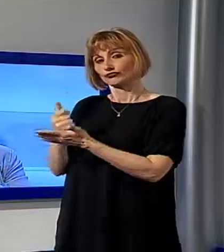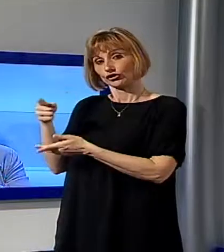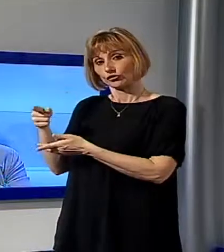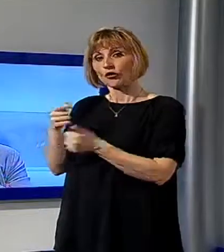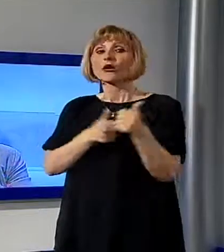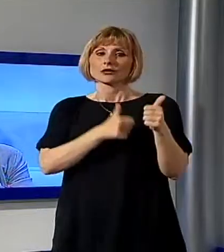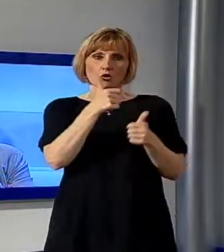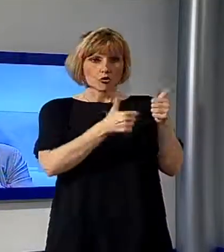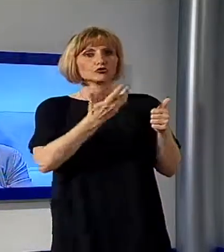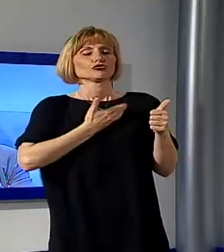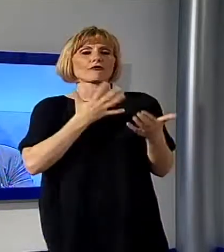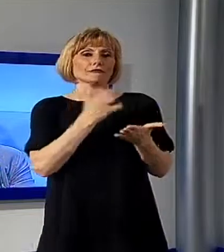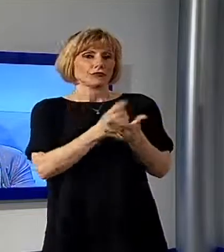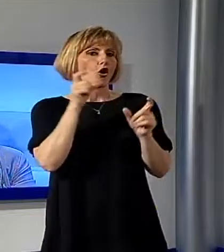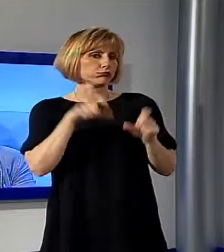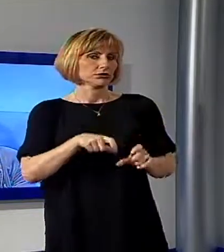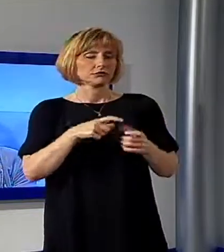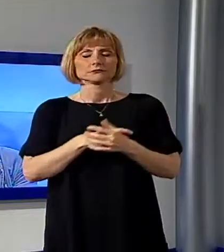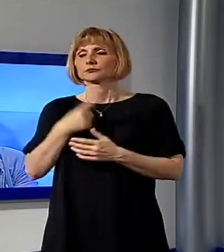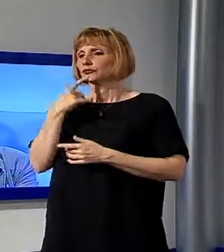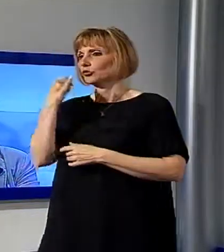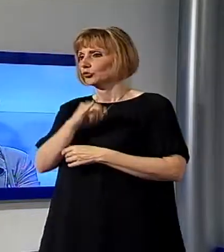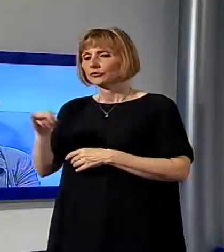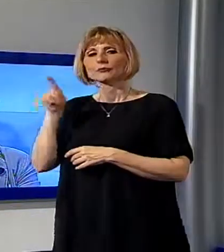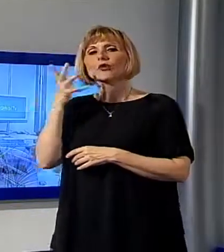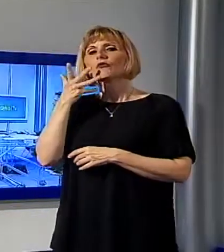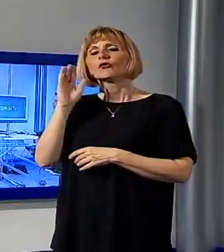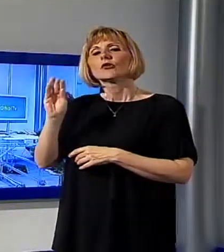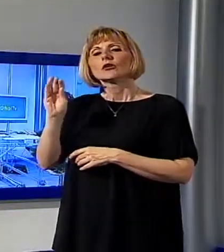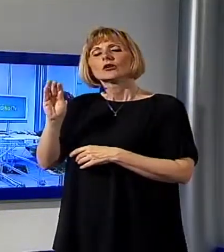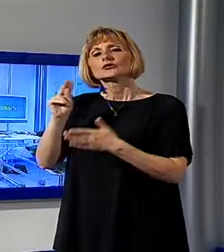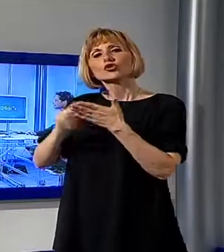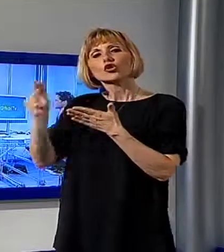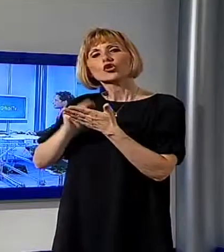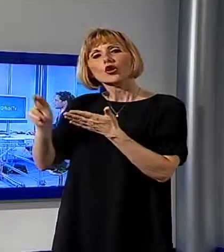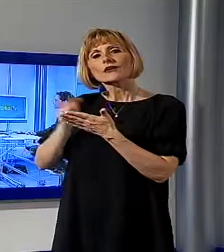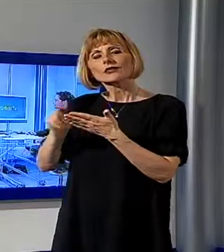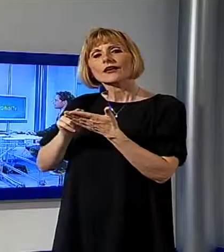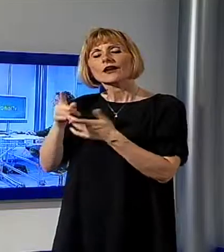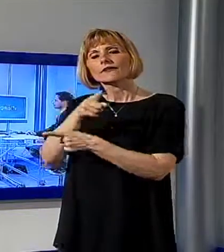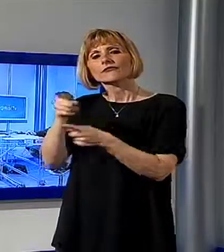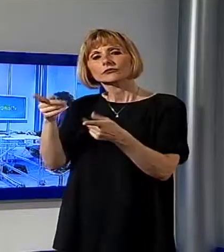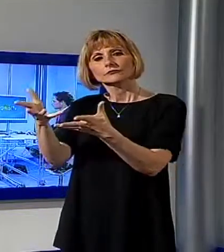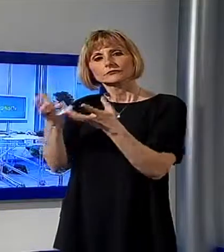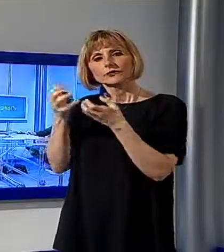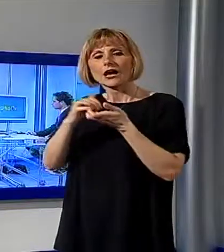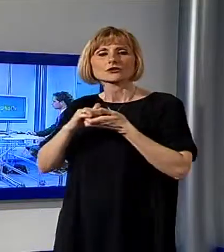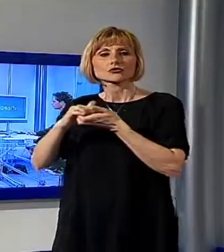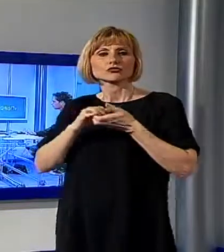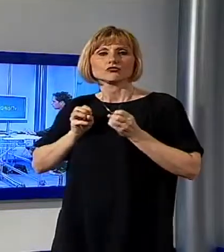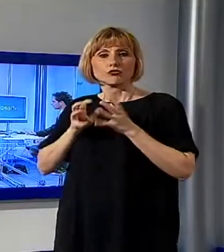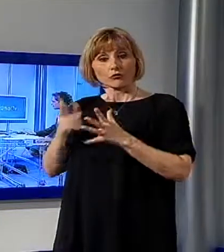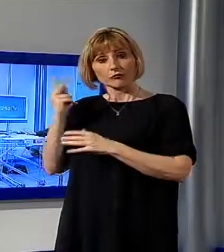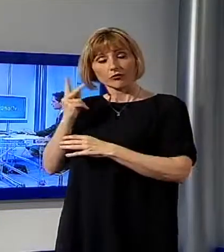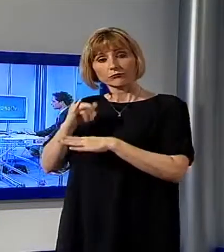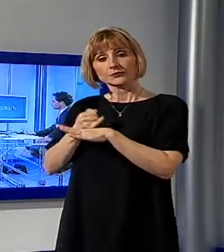sarà un vincitore, sì, esatto. E l'altra cosa che volevo sottolineare è che avete cercato di coinvolgere anche le associazioni del